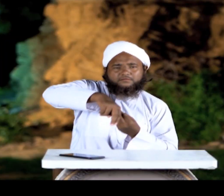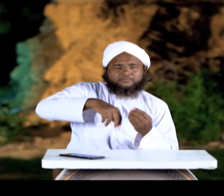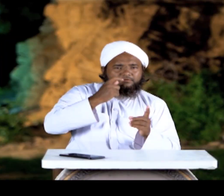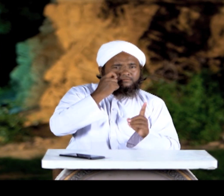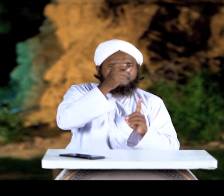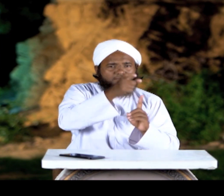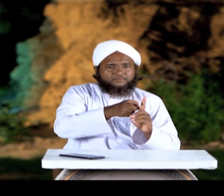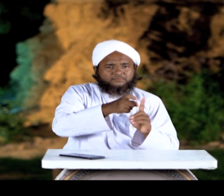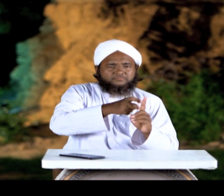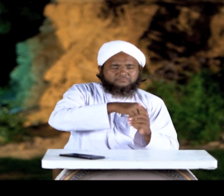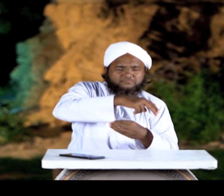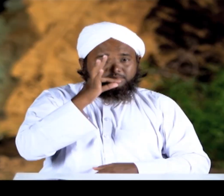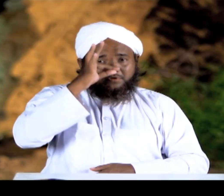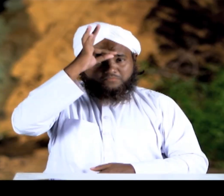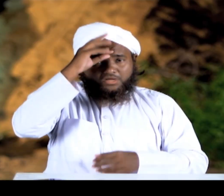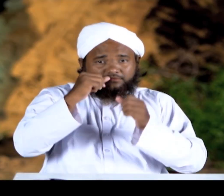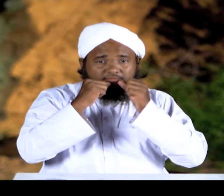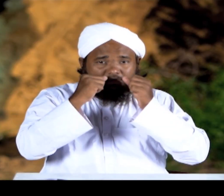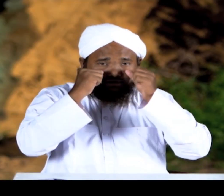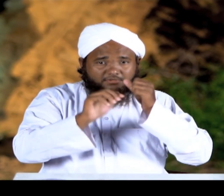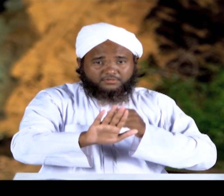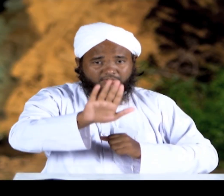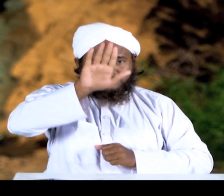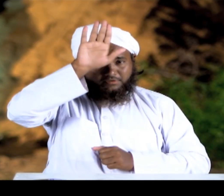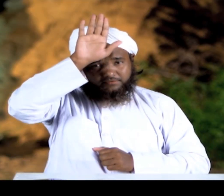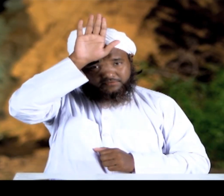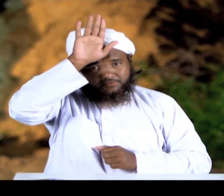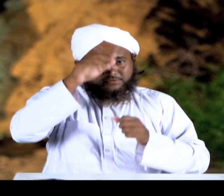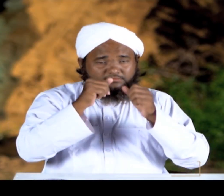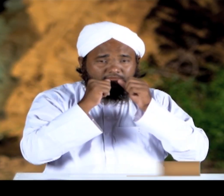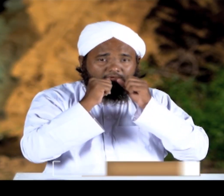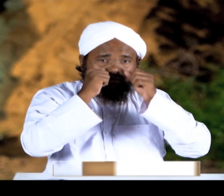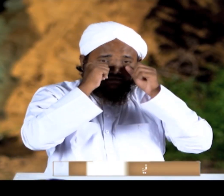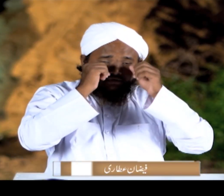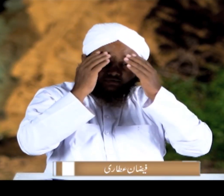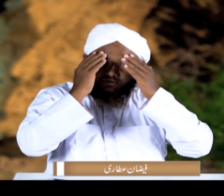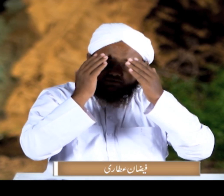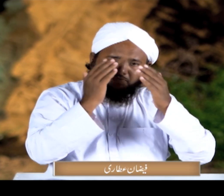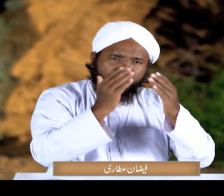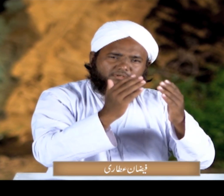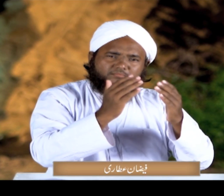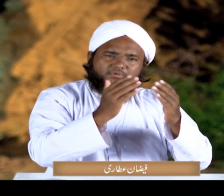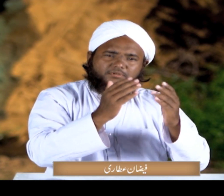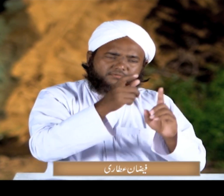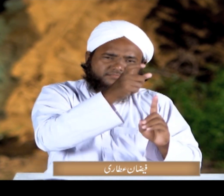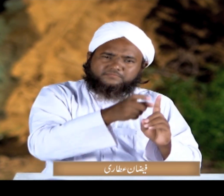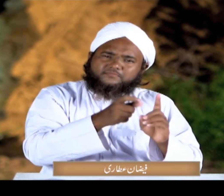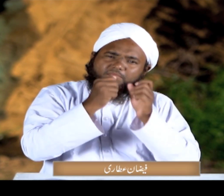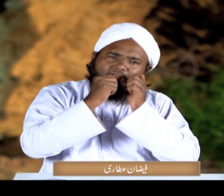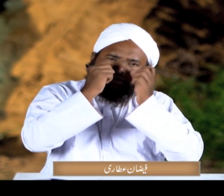رسول کو ہر قدم پر حضور نبی پاک سیاح افلاک صلی اللہ علیہ وآلہ وسلم پر درود